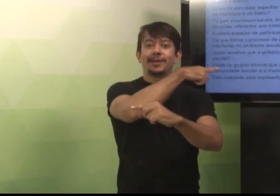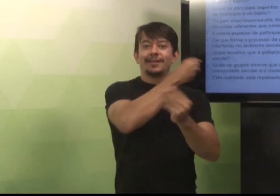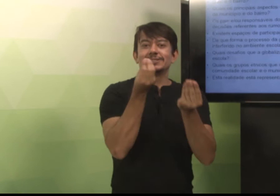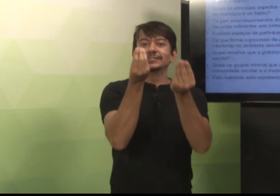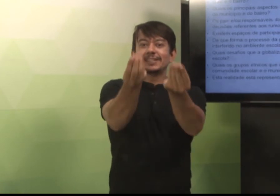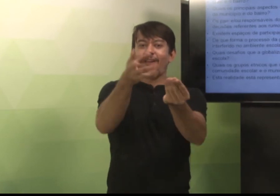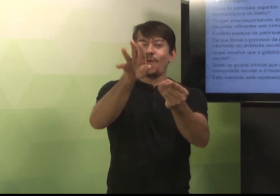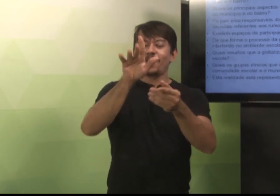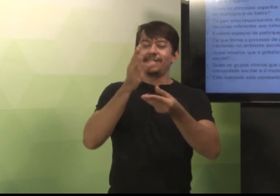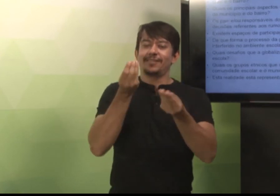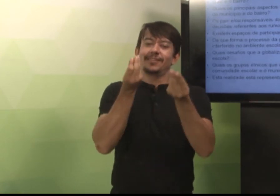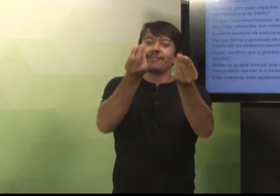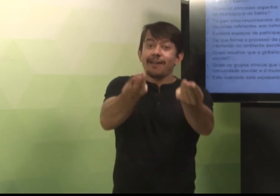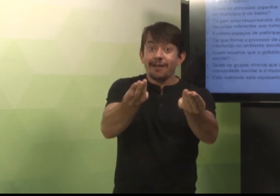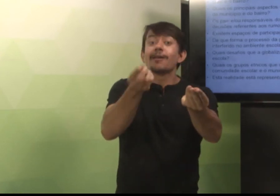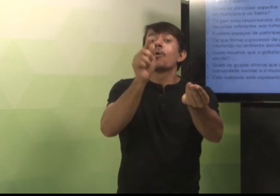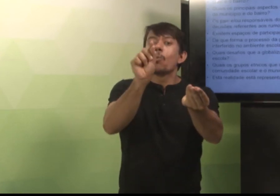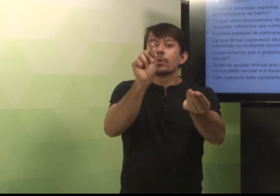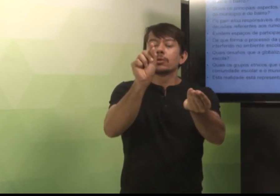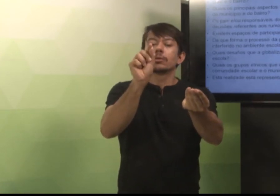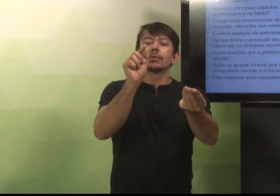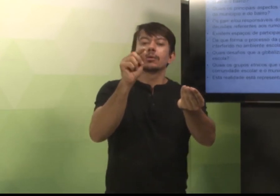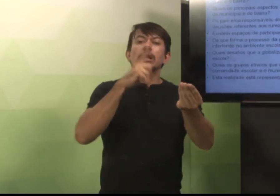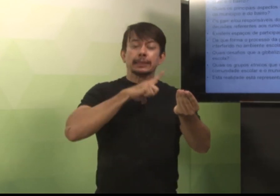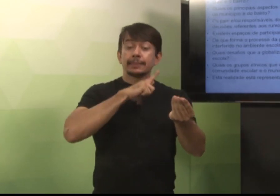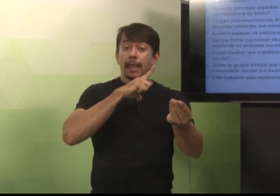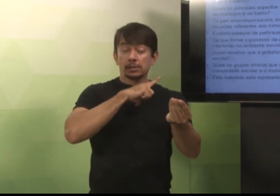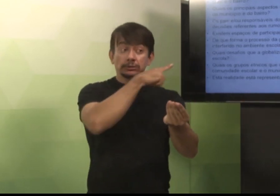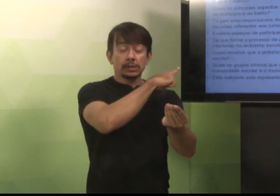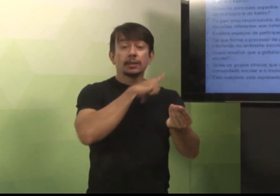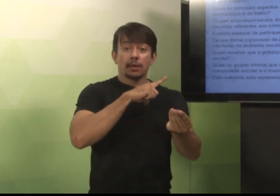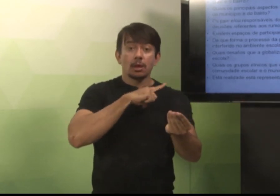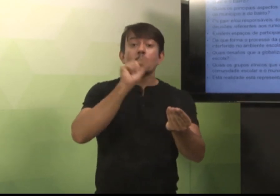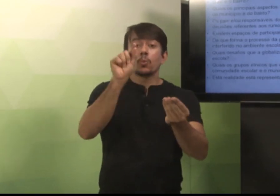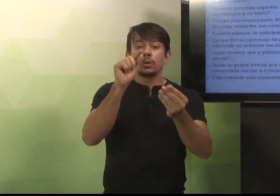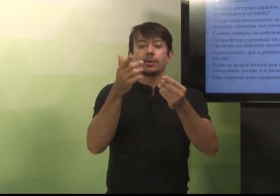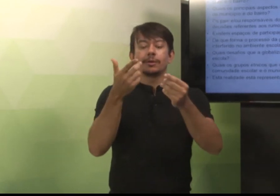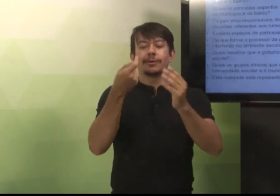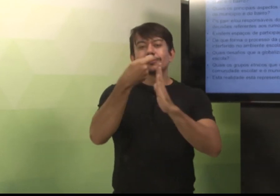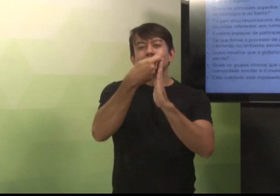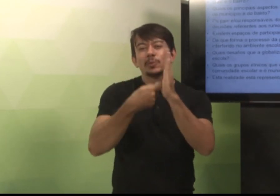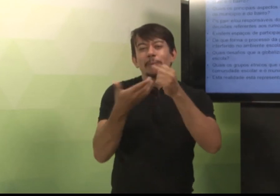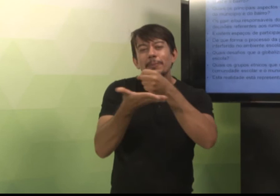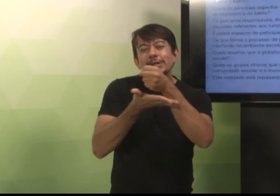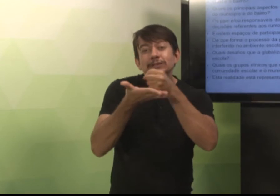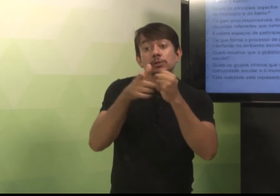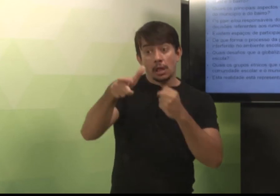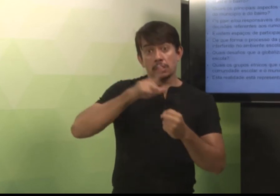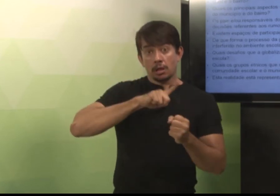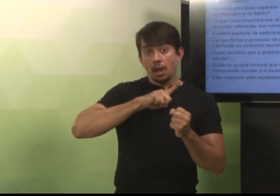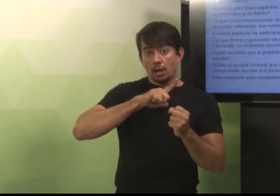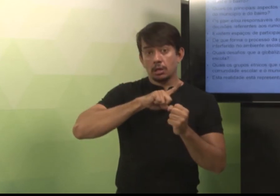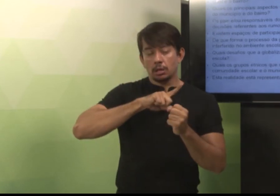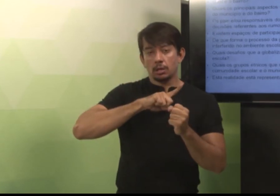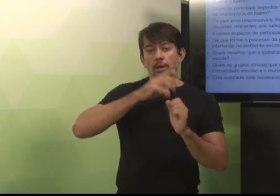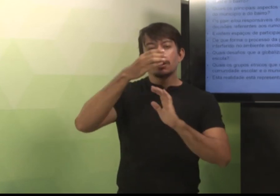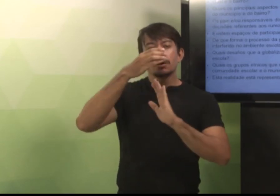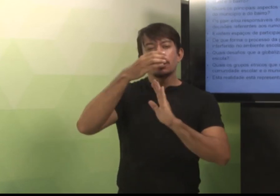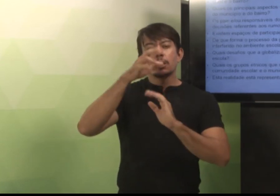Então, vou oferecer a você essas perguntas aqui para auxiliá-lo no embasamento do seu texto. Então,